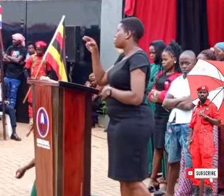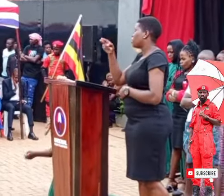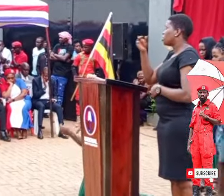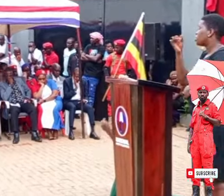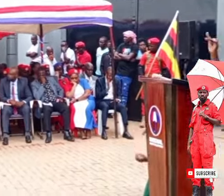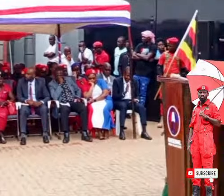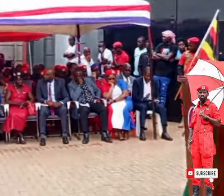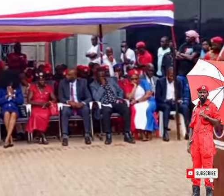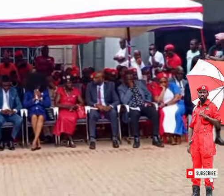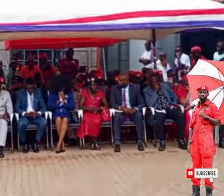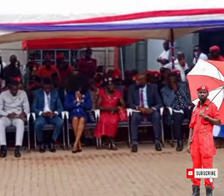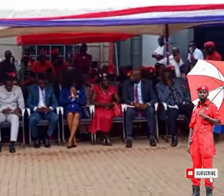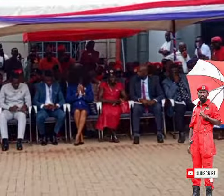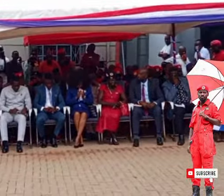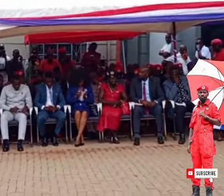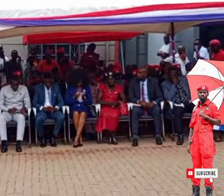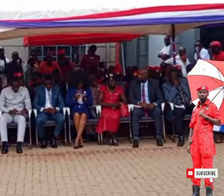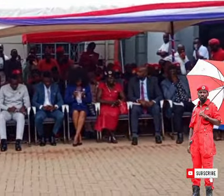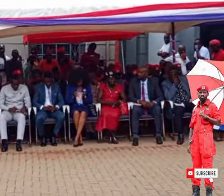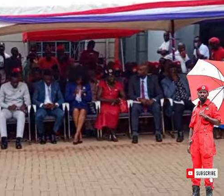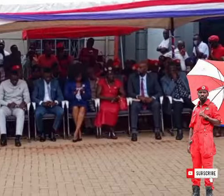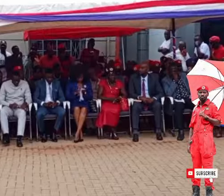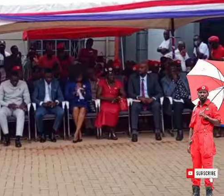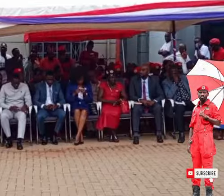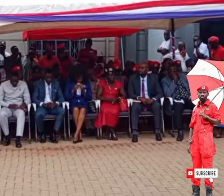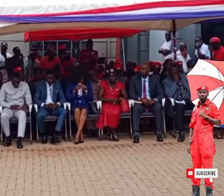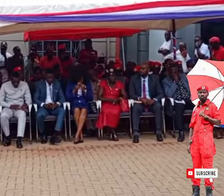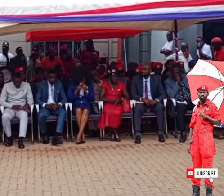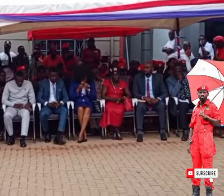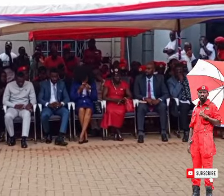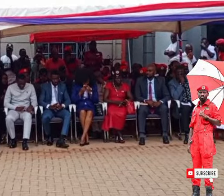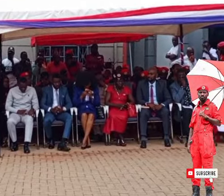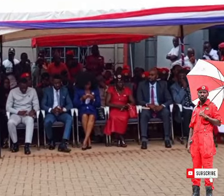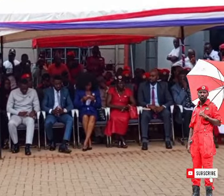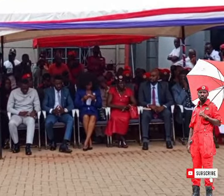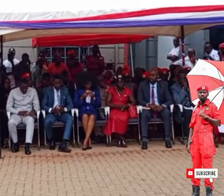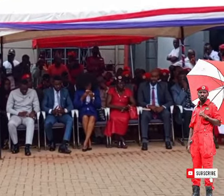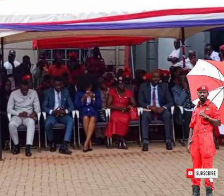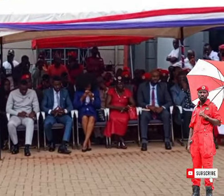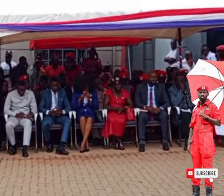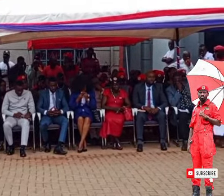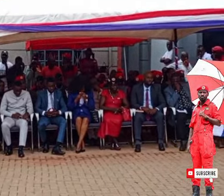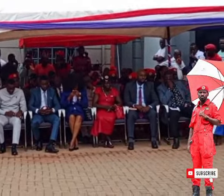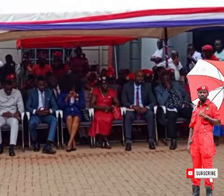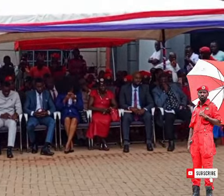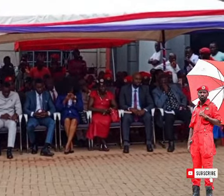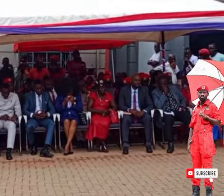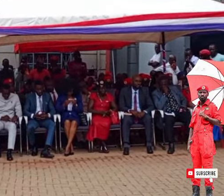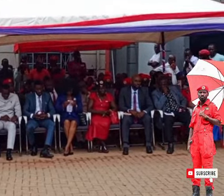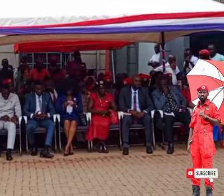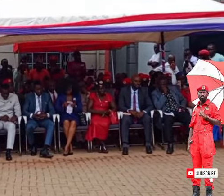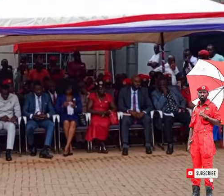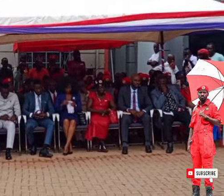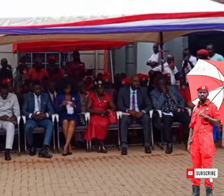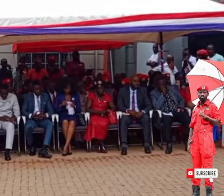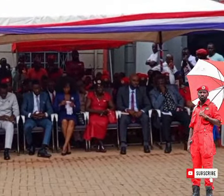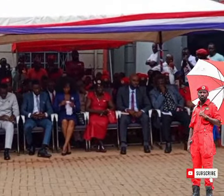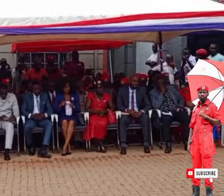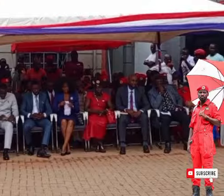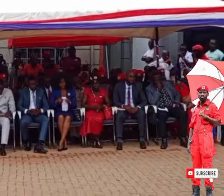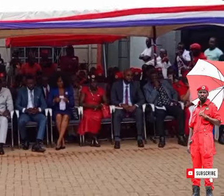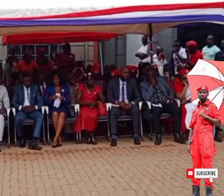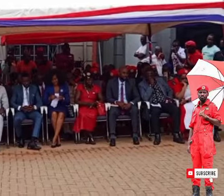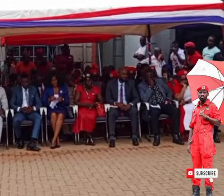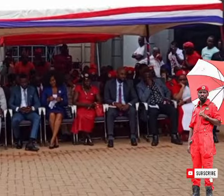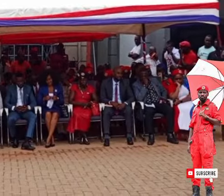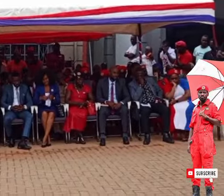badamushifulayo najooli ne bookola nabo nze nsiko wakukubira amasimu ate kusaba tokoowa wakyakuba